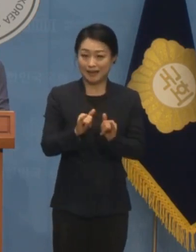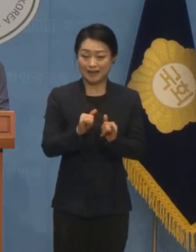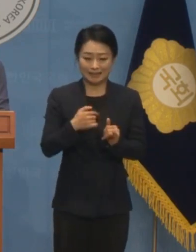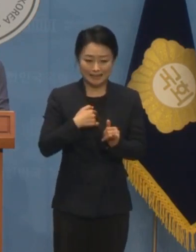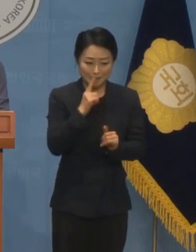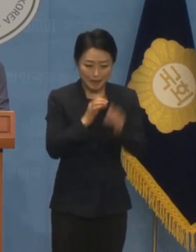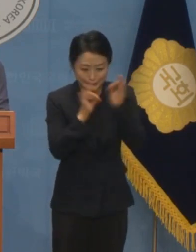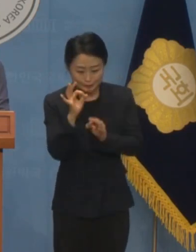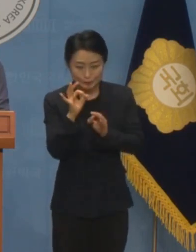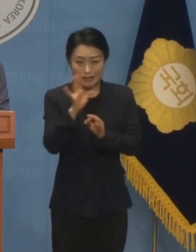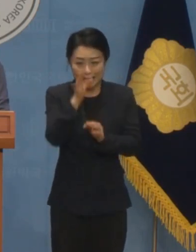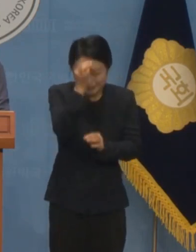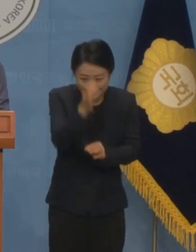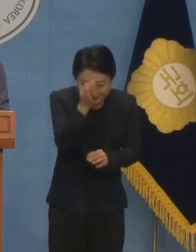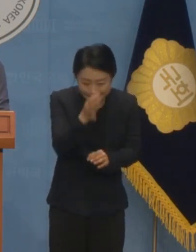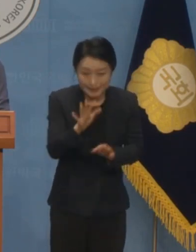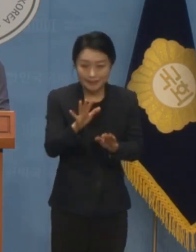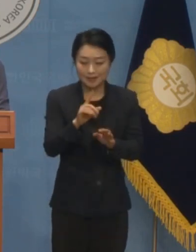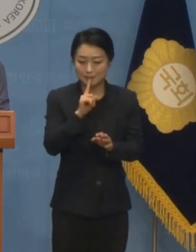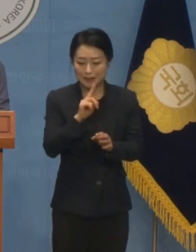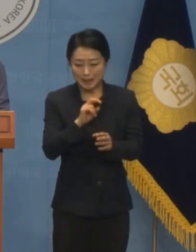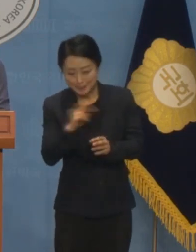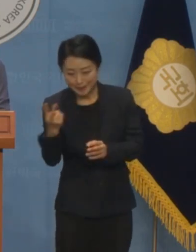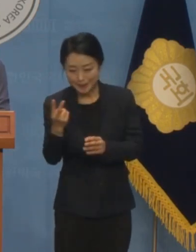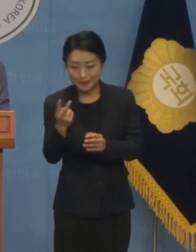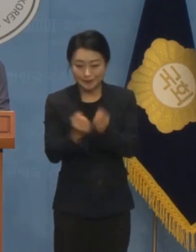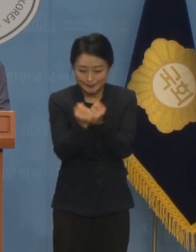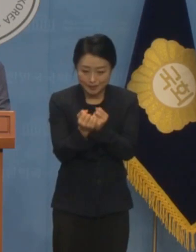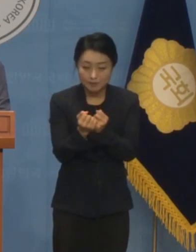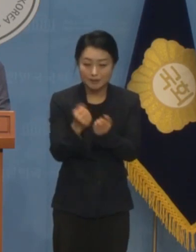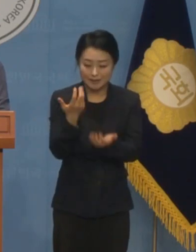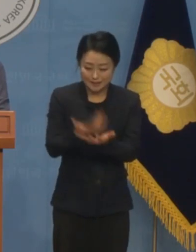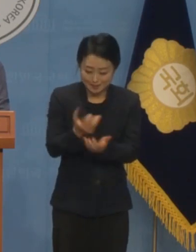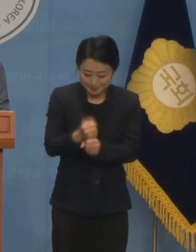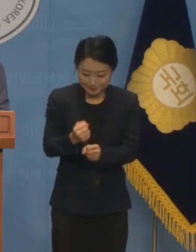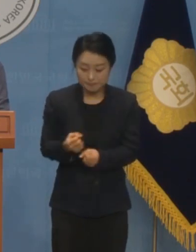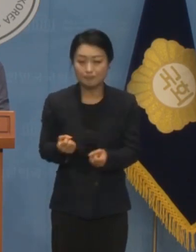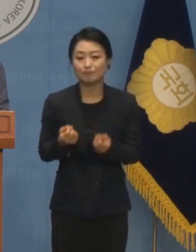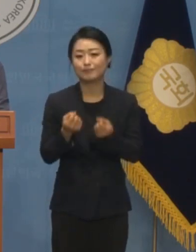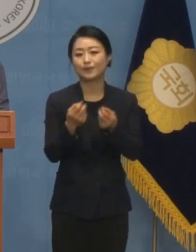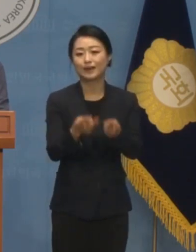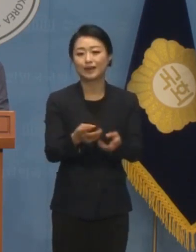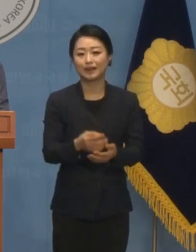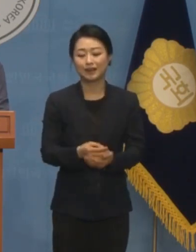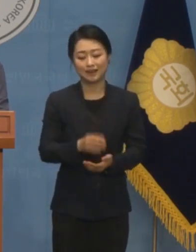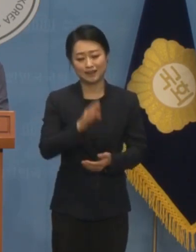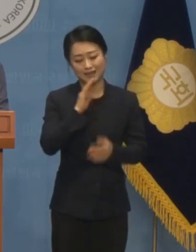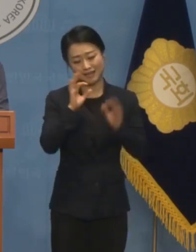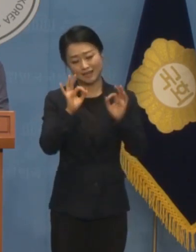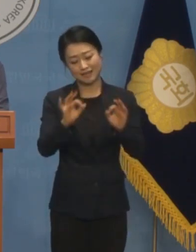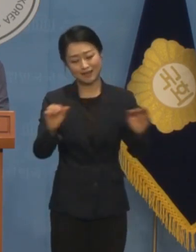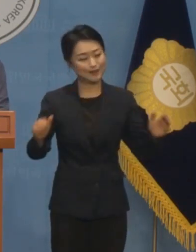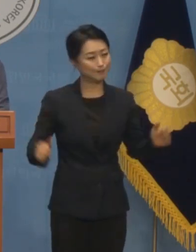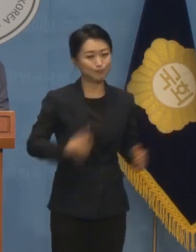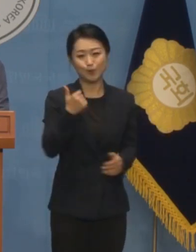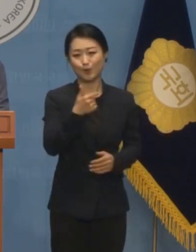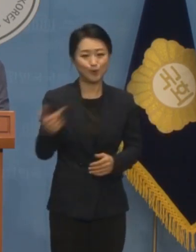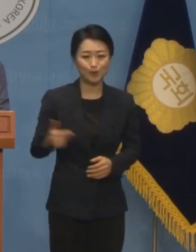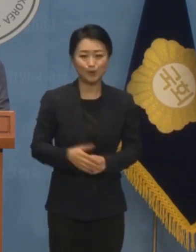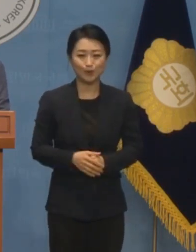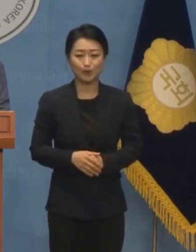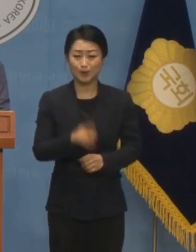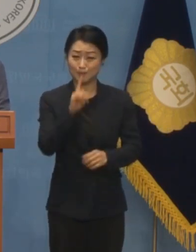진술서까지 제출하는 꼬락선이라니 무슨 말로도 이 분노를 표현하기가 어렵습니다.